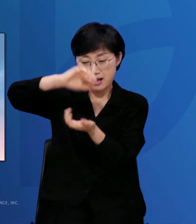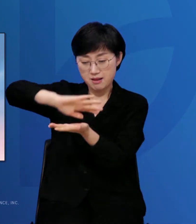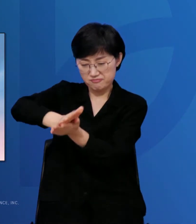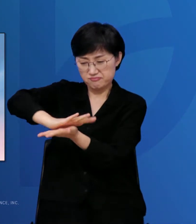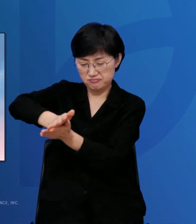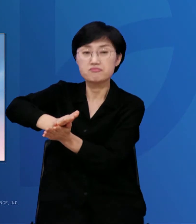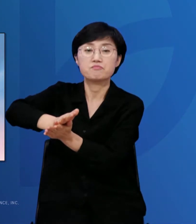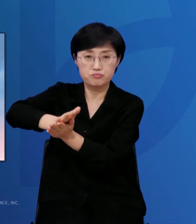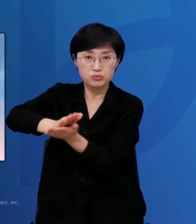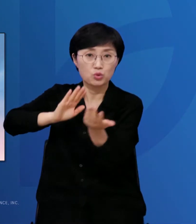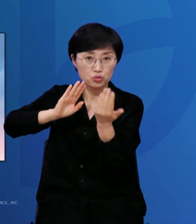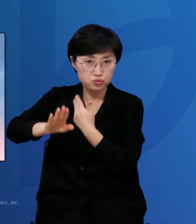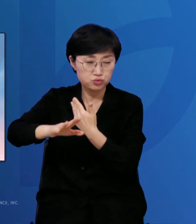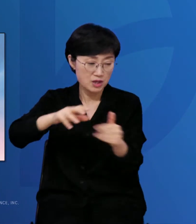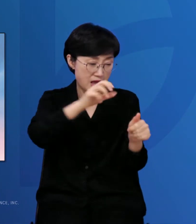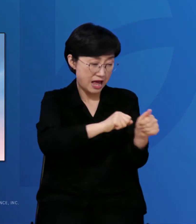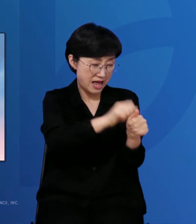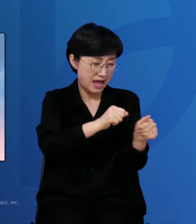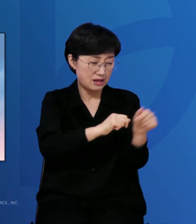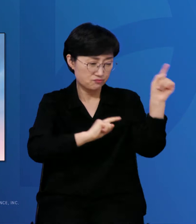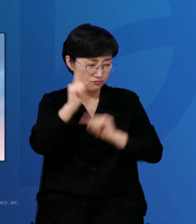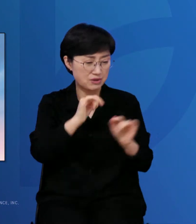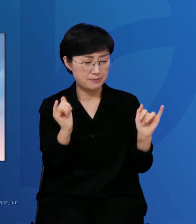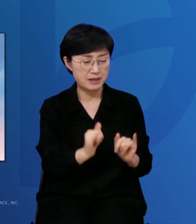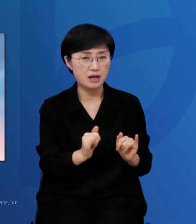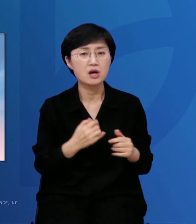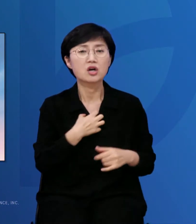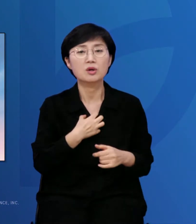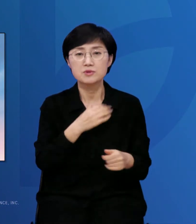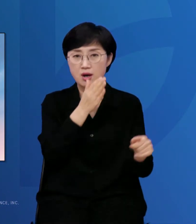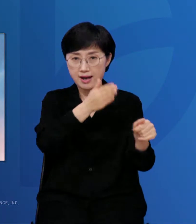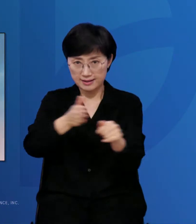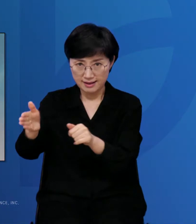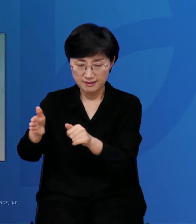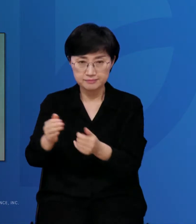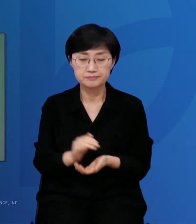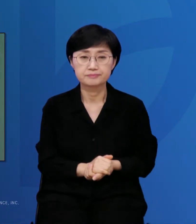밟고 돌이켜 너희를 찢어 상하게 할까 염려하라.